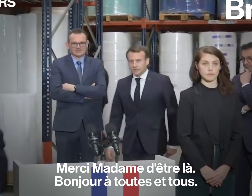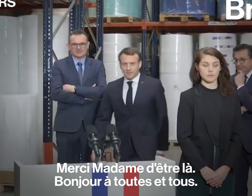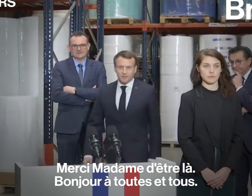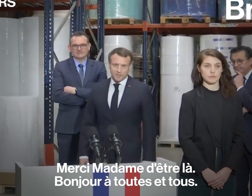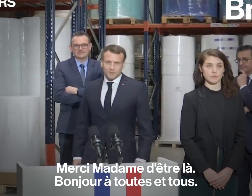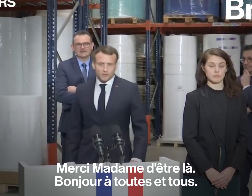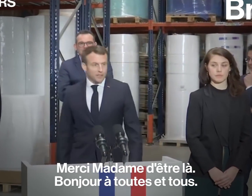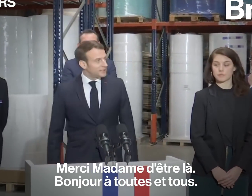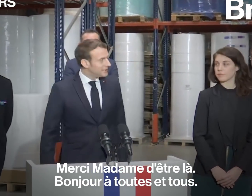Merci madame d'être là.